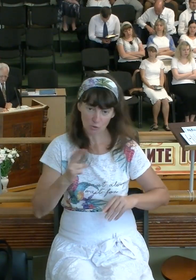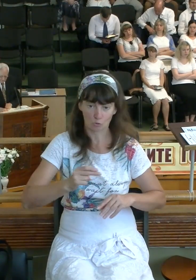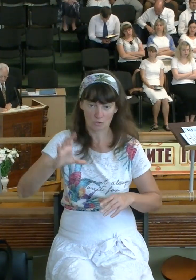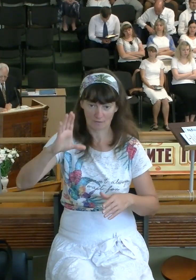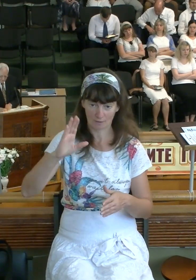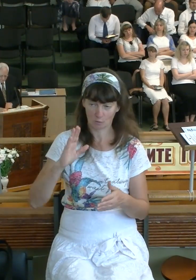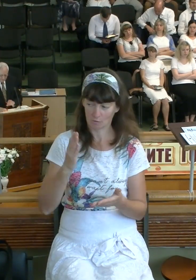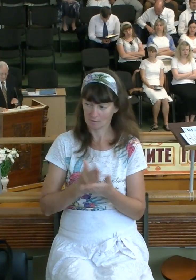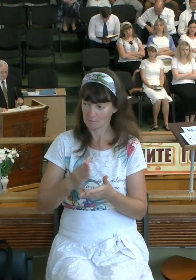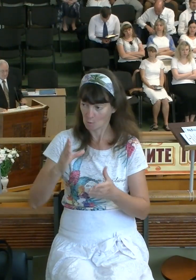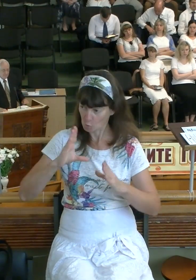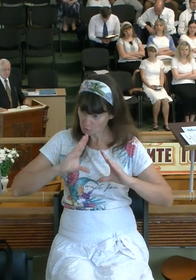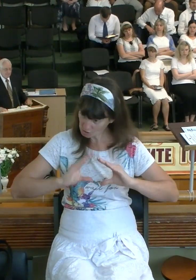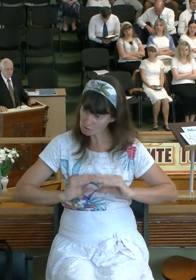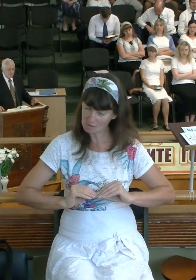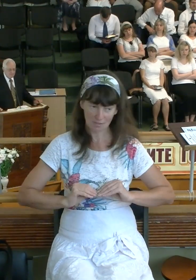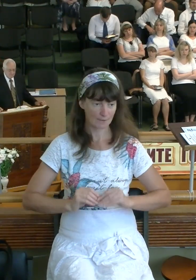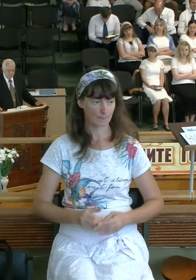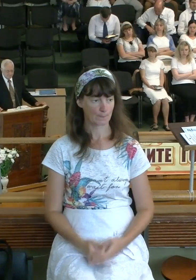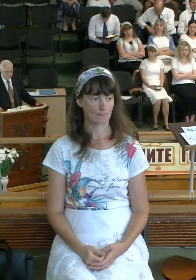Писании